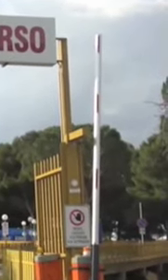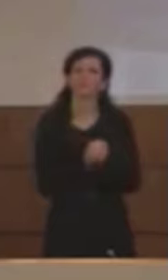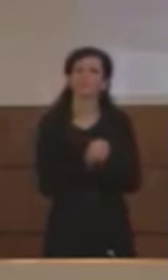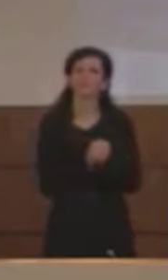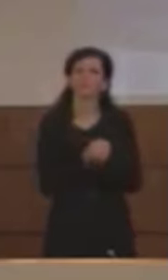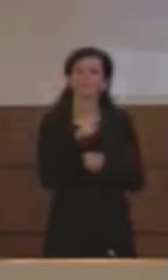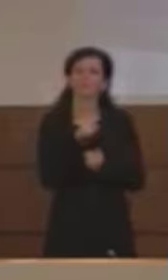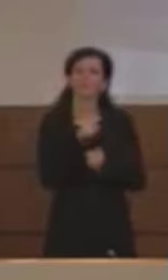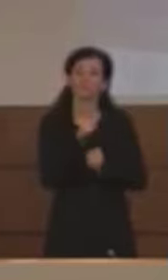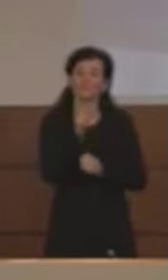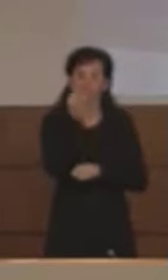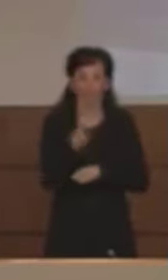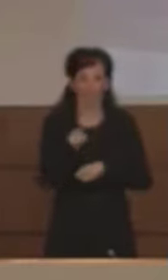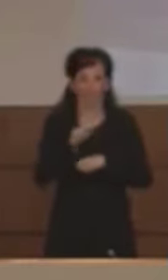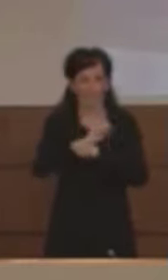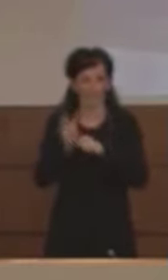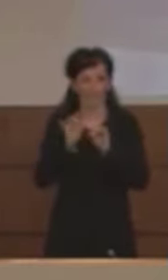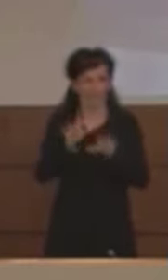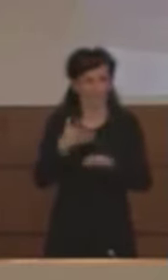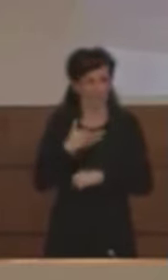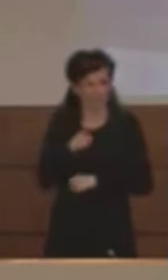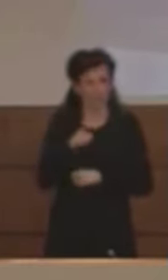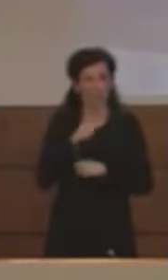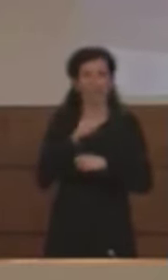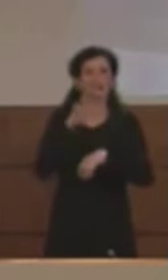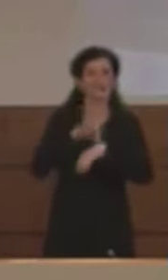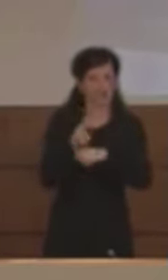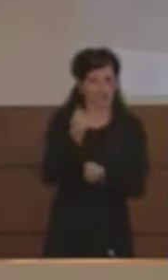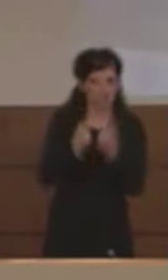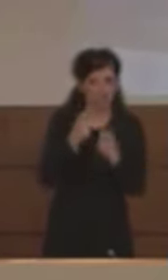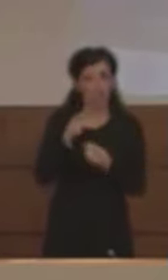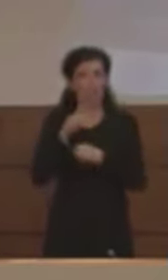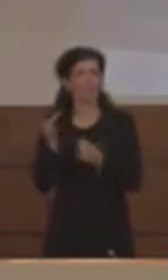pazienti positivi con sintomi o con sintomi lievi e quindi di